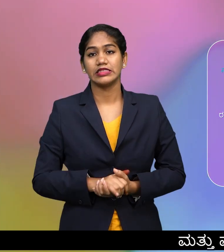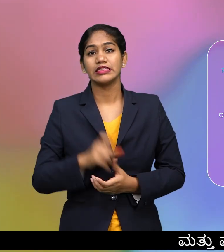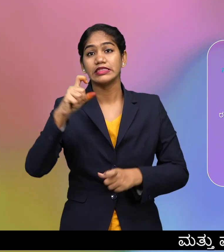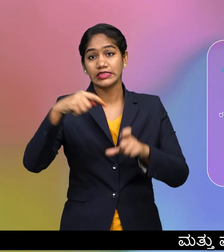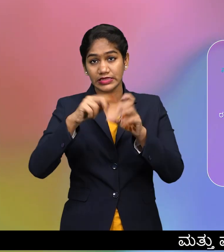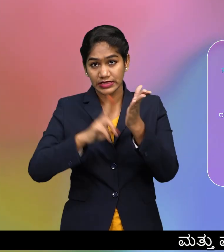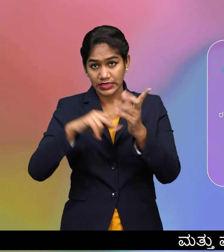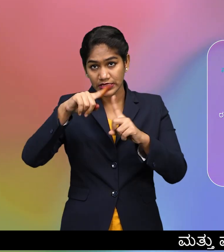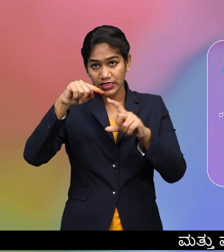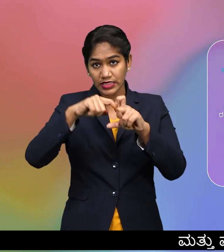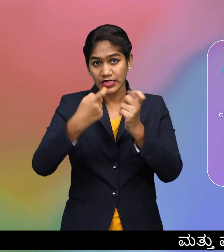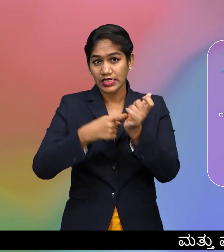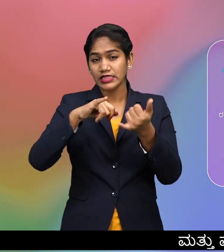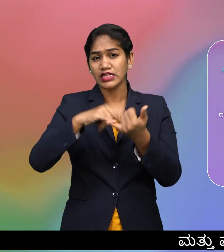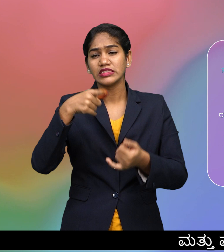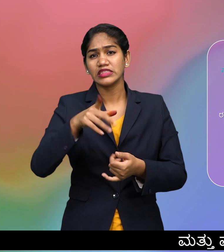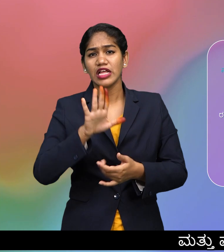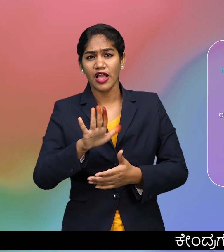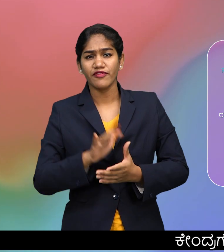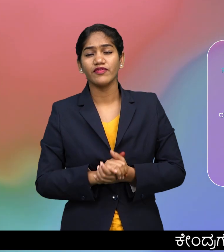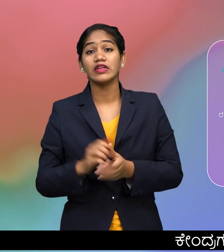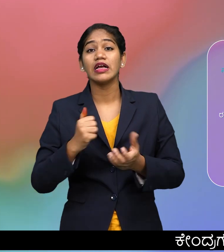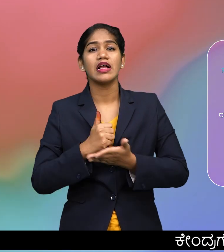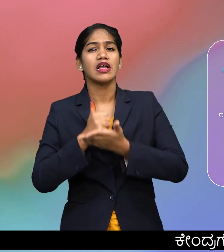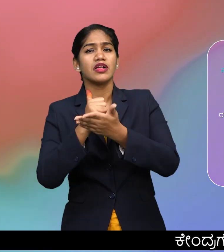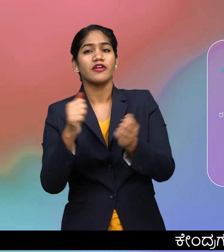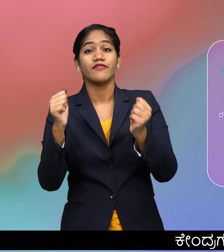ಮತ್ತು ವಾಸೋಮೋಟರ್ ಕೇಂದ್ರಗಳನ್ನು ಹೊಂದಿದೆ.